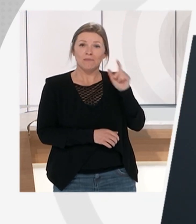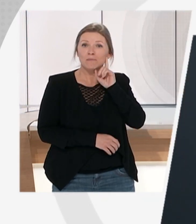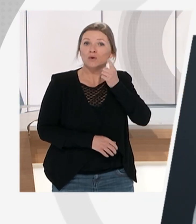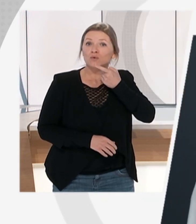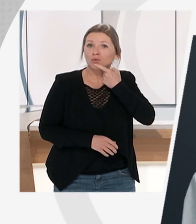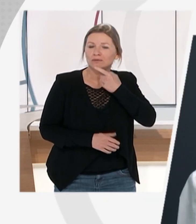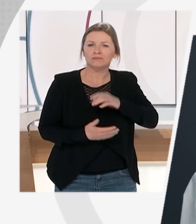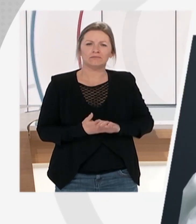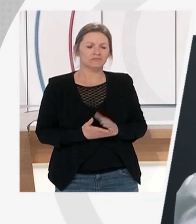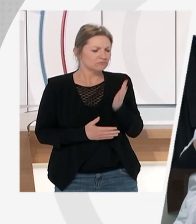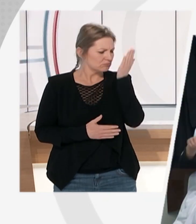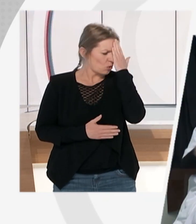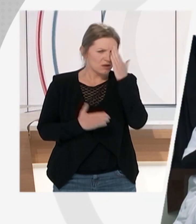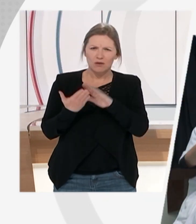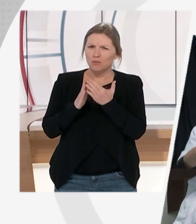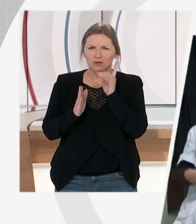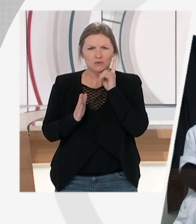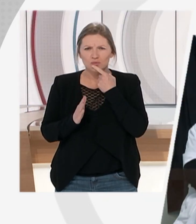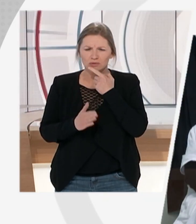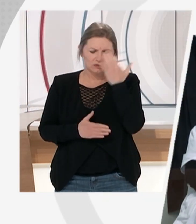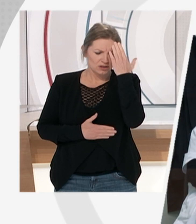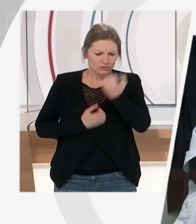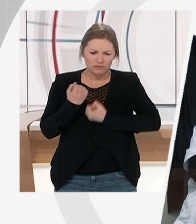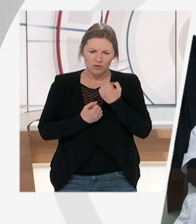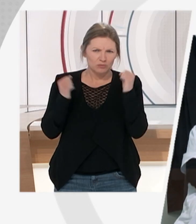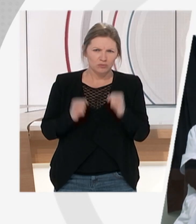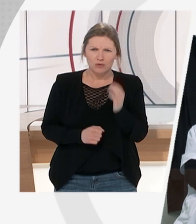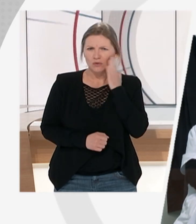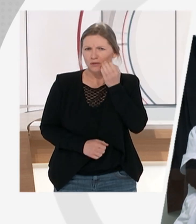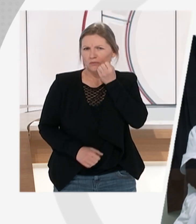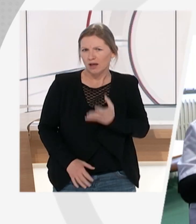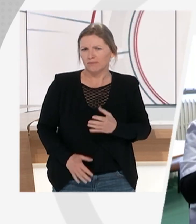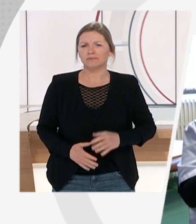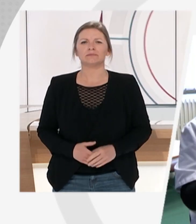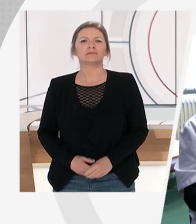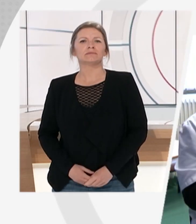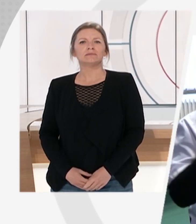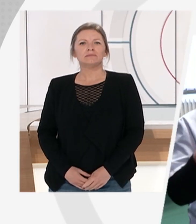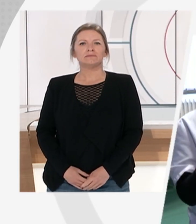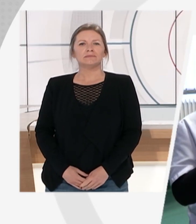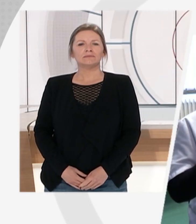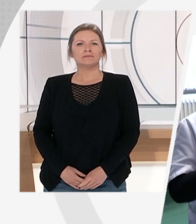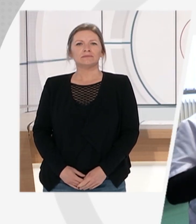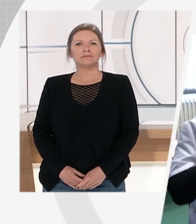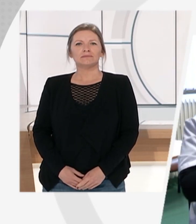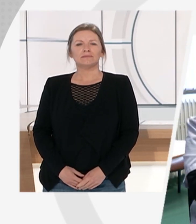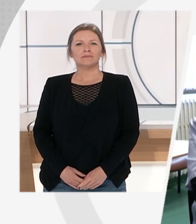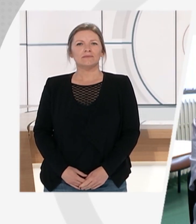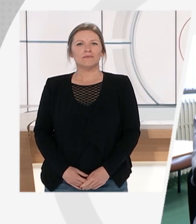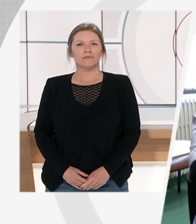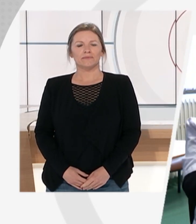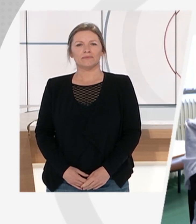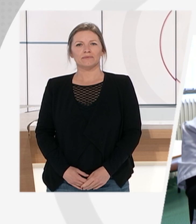sourde. Elle connaît parfaitement les difficultés et les souffrances liées au handicap. Moi, je peux intervenir, en fait,